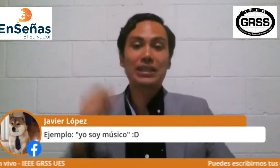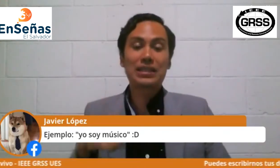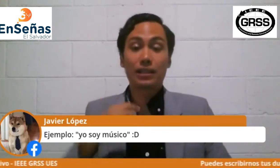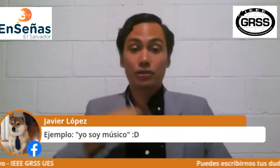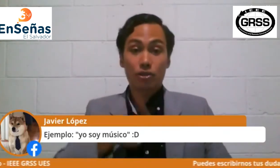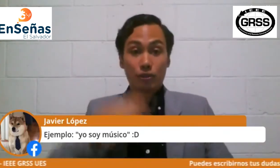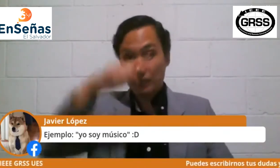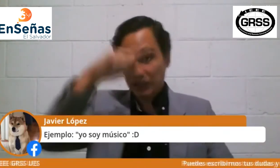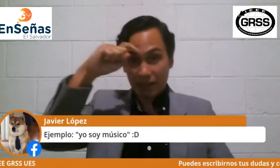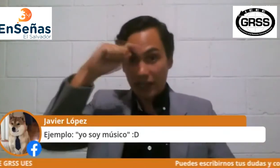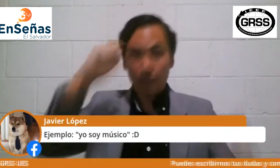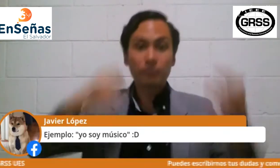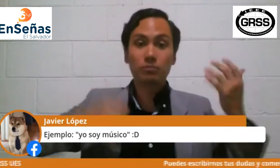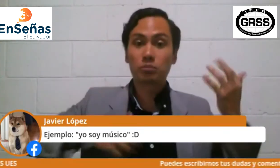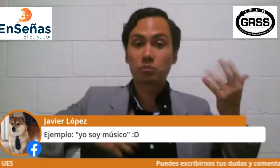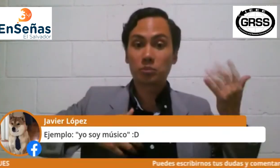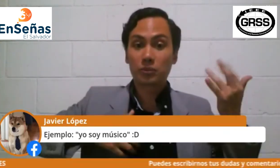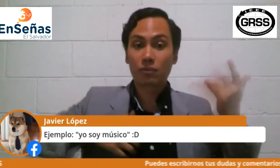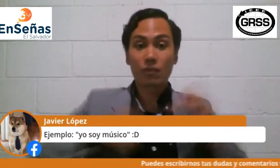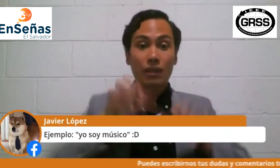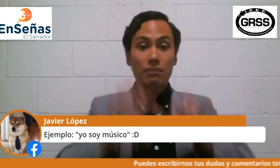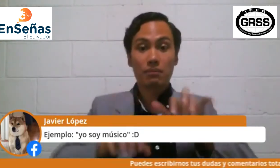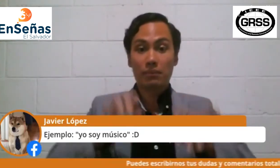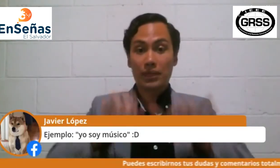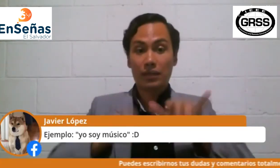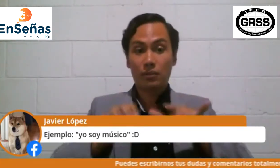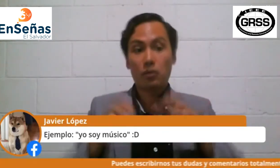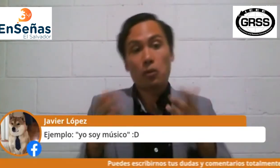pero puede decir yo trabajo.